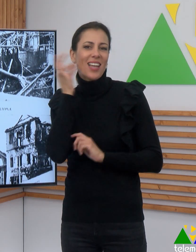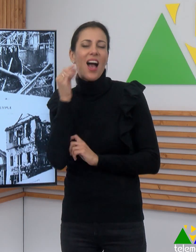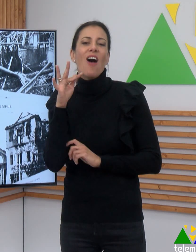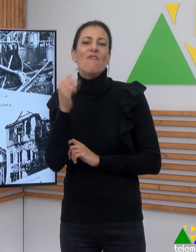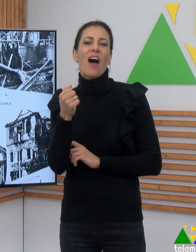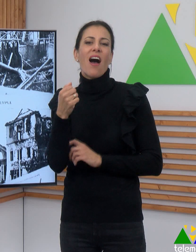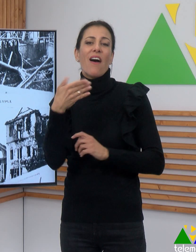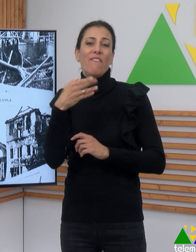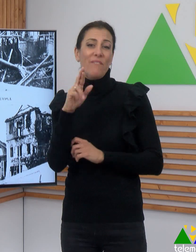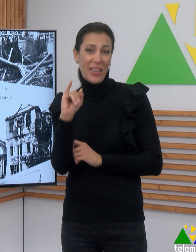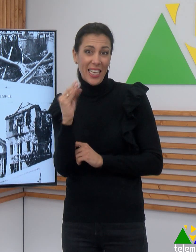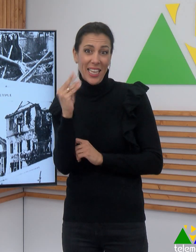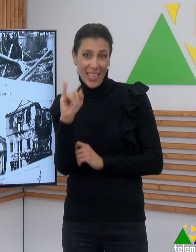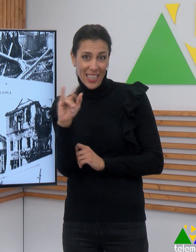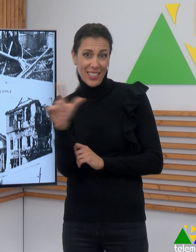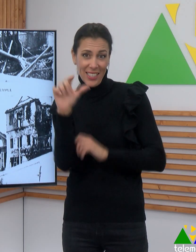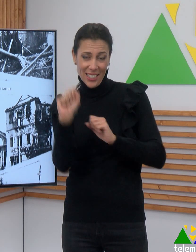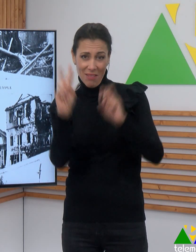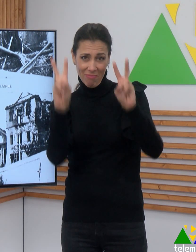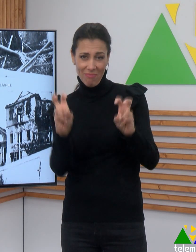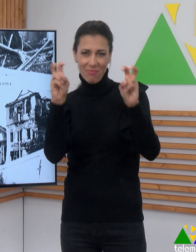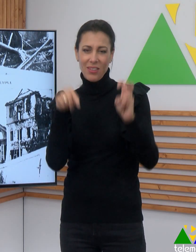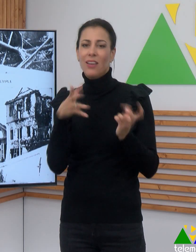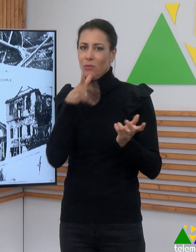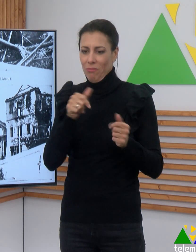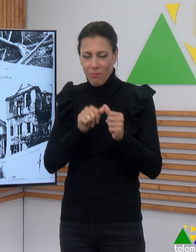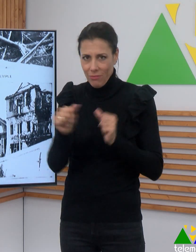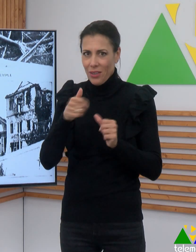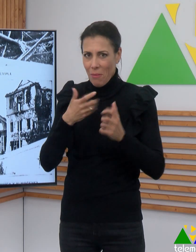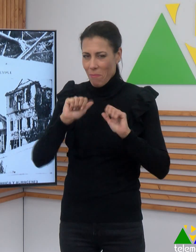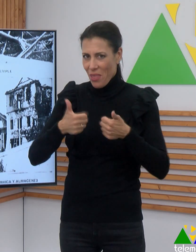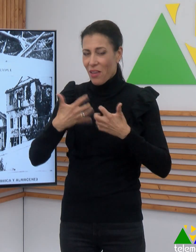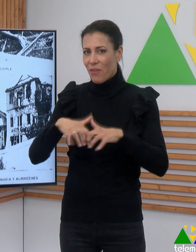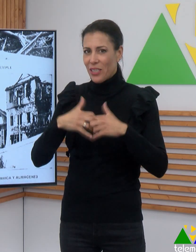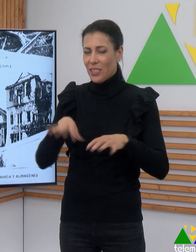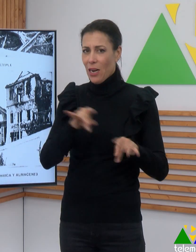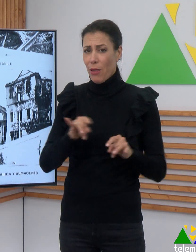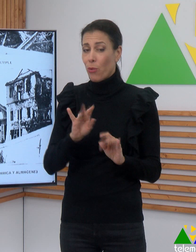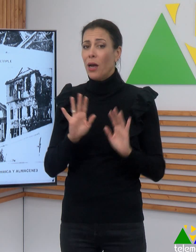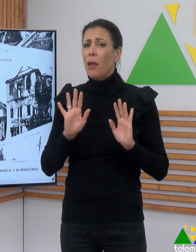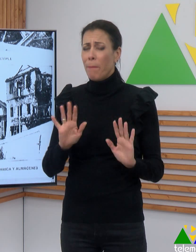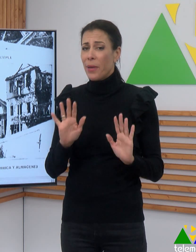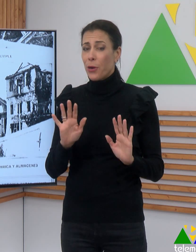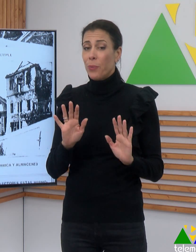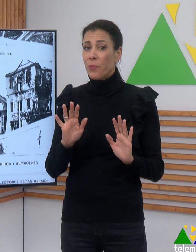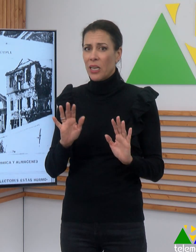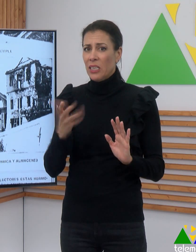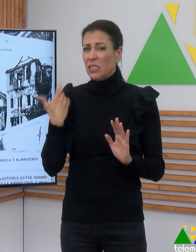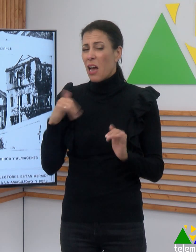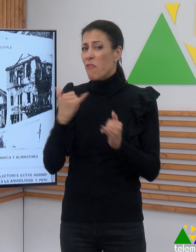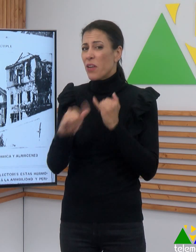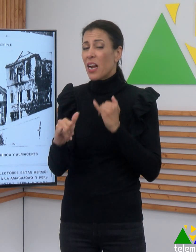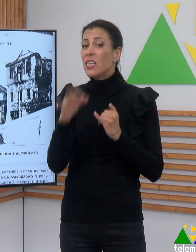fábrica chica, pues fabriquilla. Pues fabriquilla, ¿no? Y empieza el auge industrial del azúcar, hasta tal punto que ya a finales del